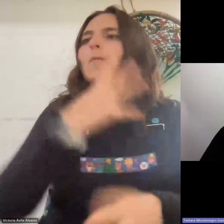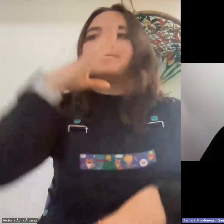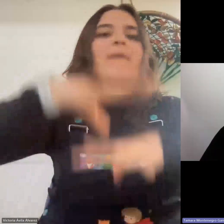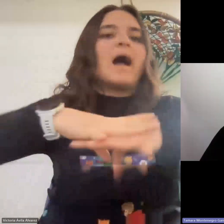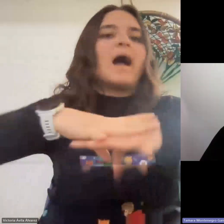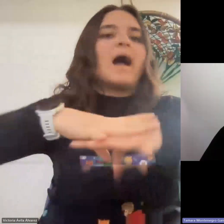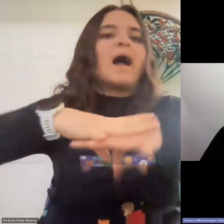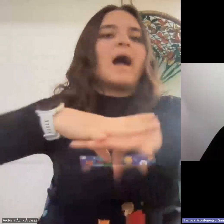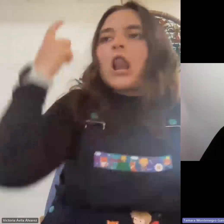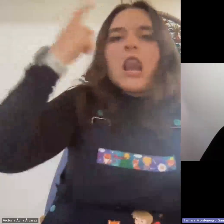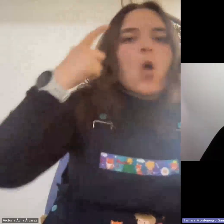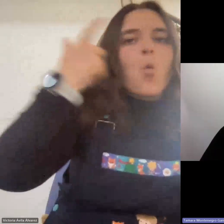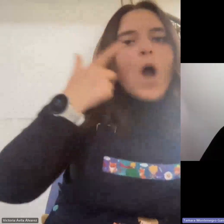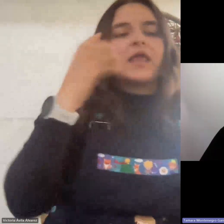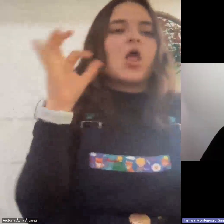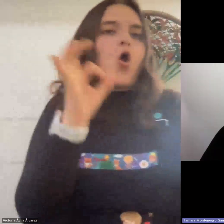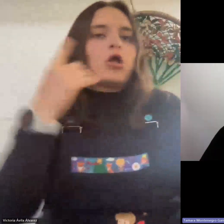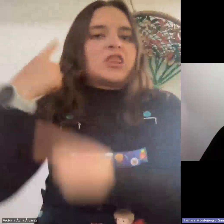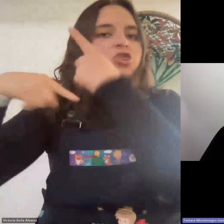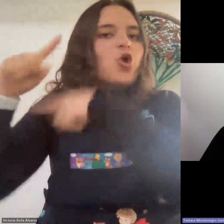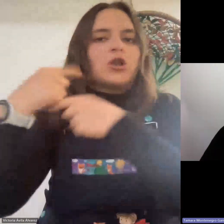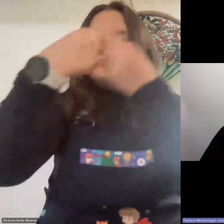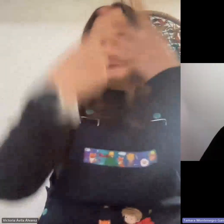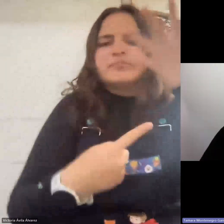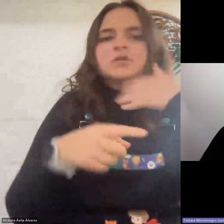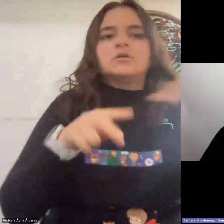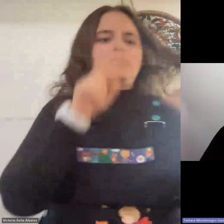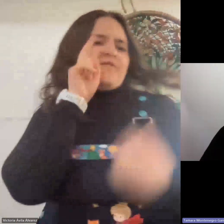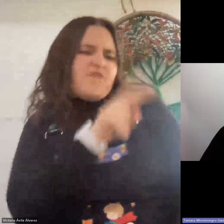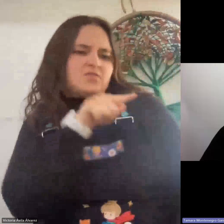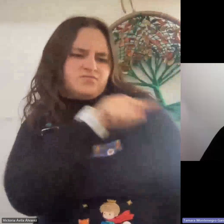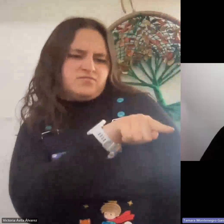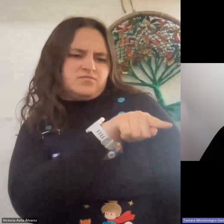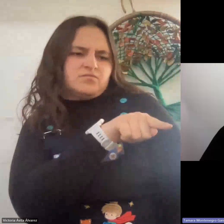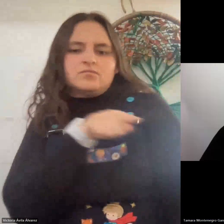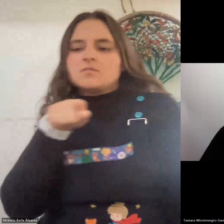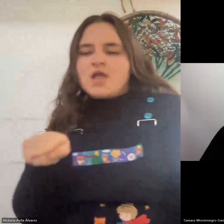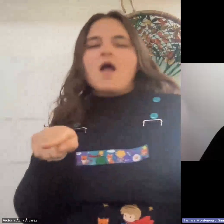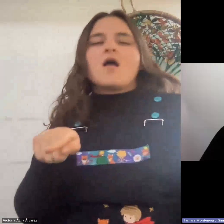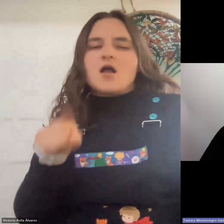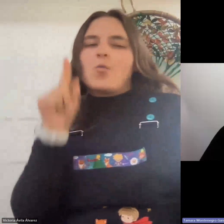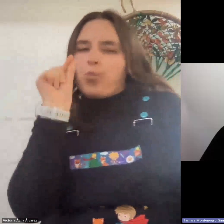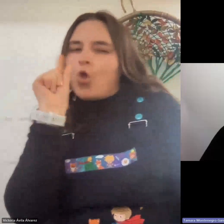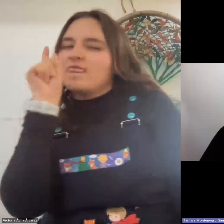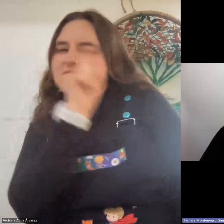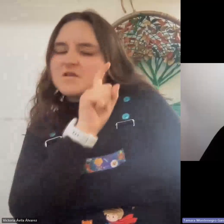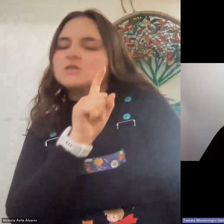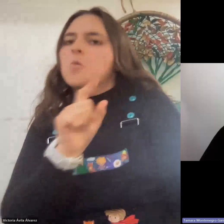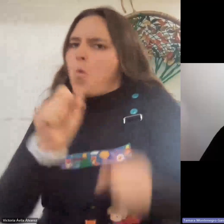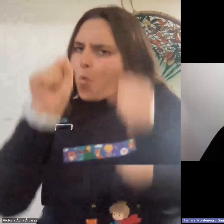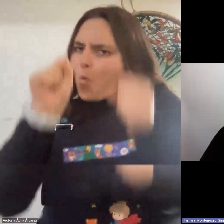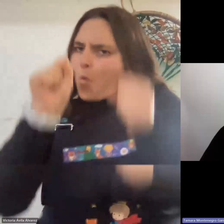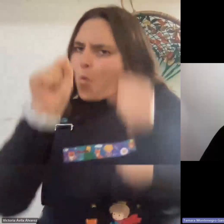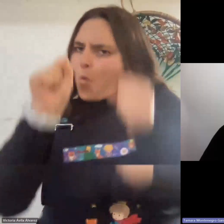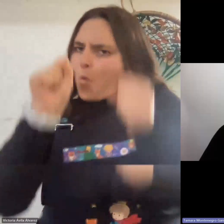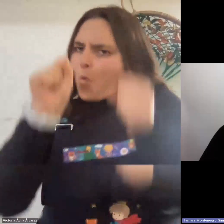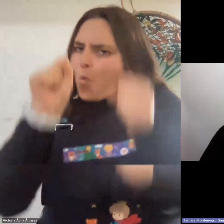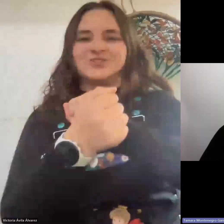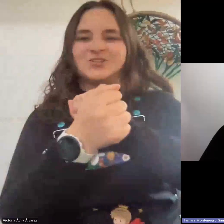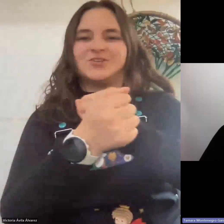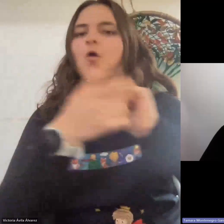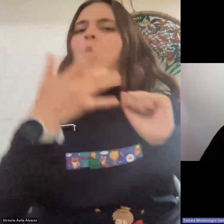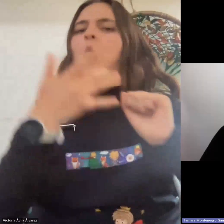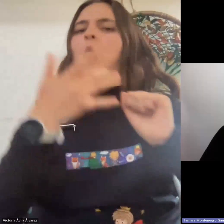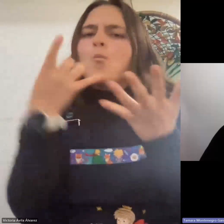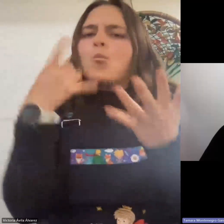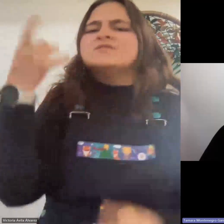y ver, por ejemplo, en primero básico, matemática, lenguaje, historia, y que él vea y saber si es